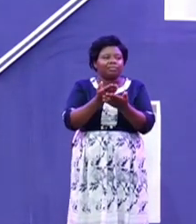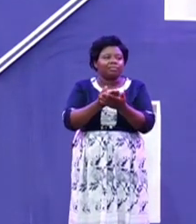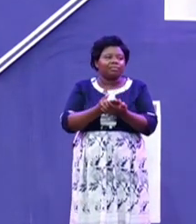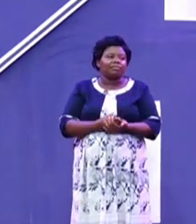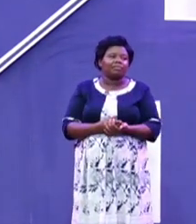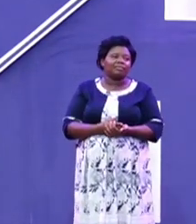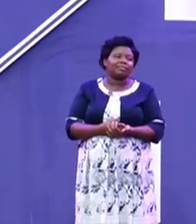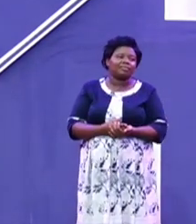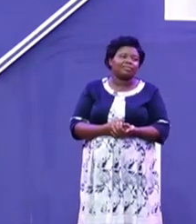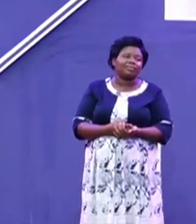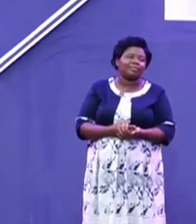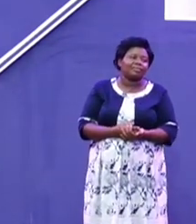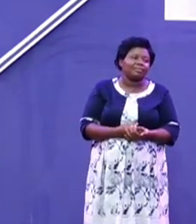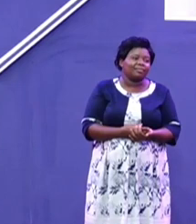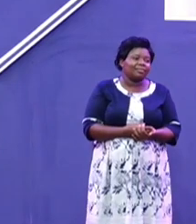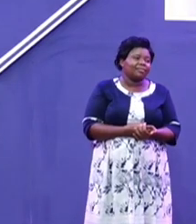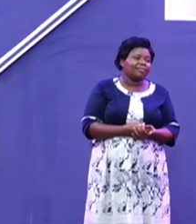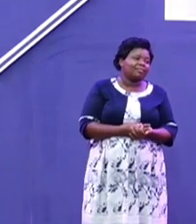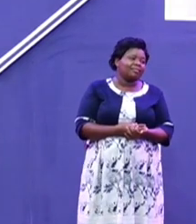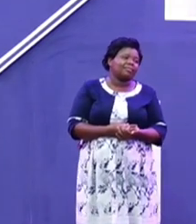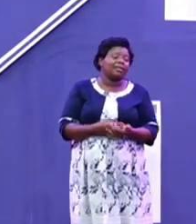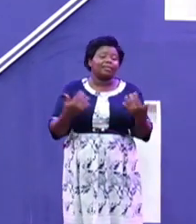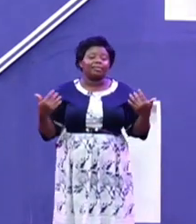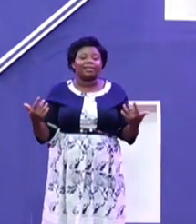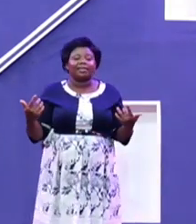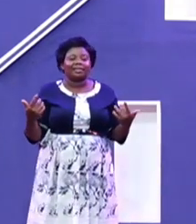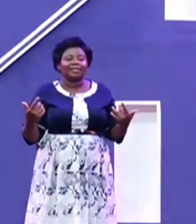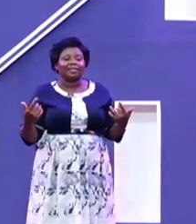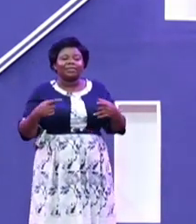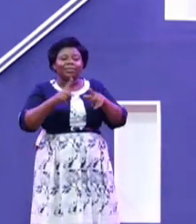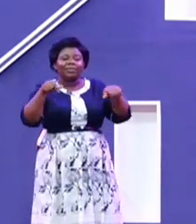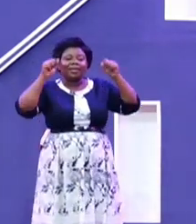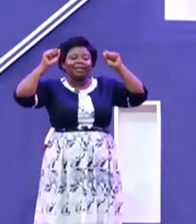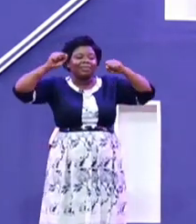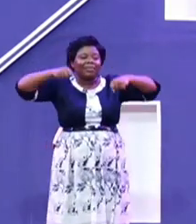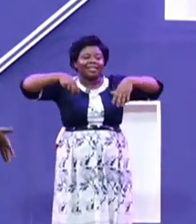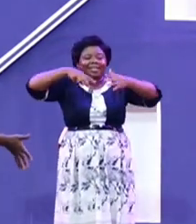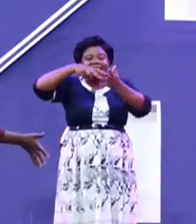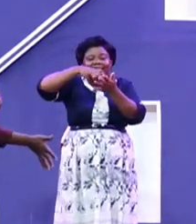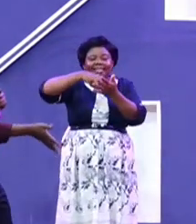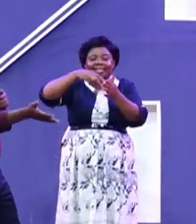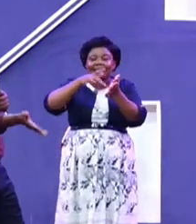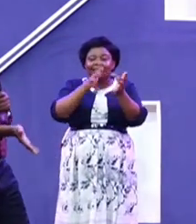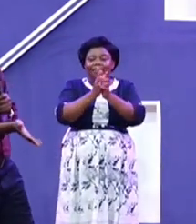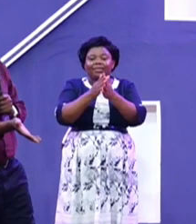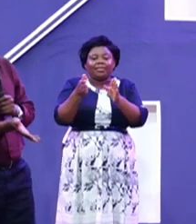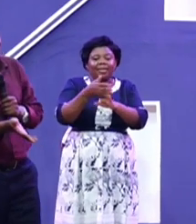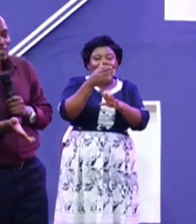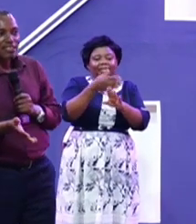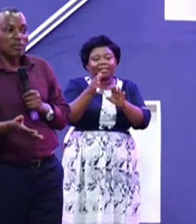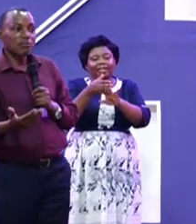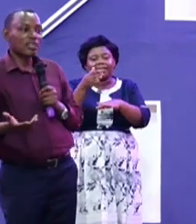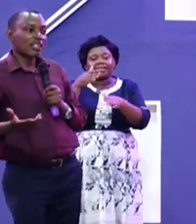nnyingirirawo obuweereza kakati naye kati tulina kuyimirira mu Bayibuli tubaluŋŋamye ekituufu ekyokola